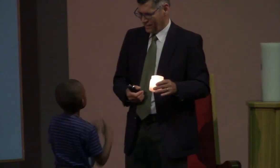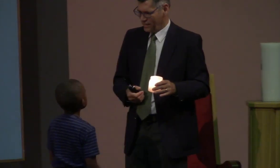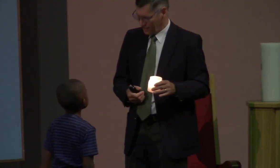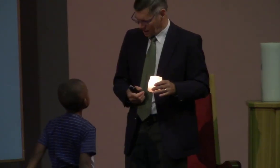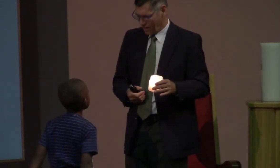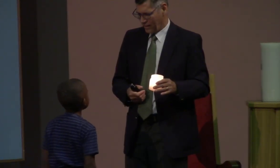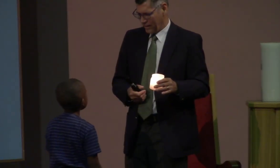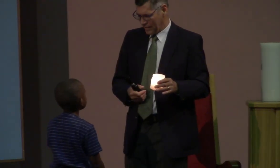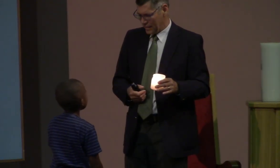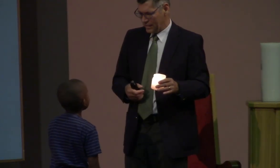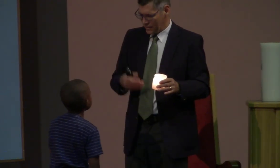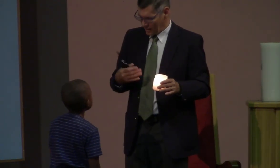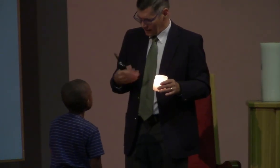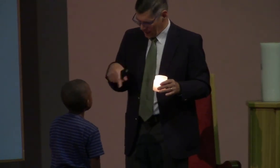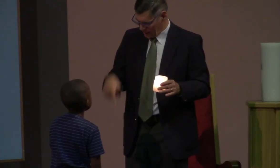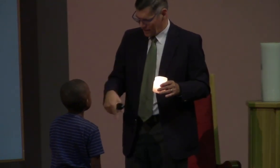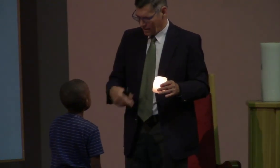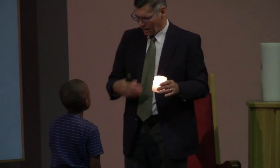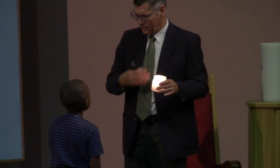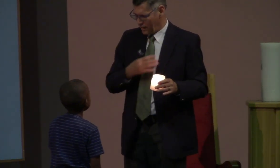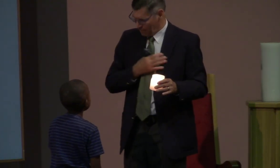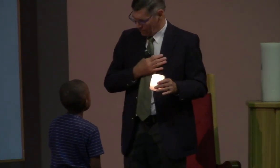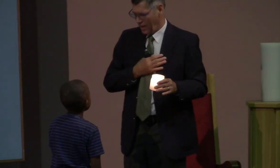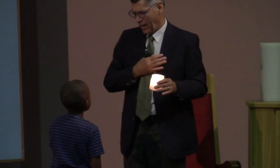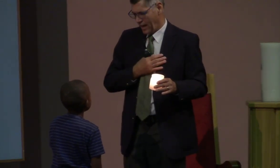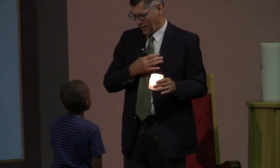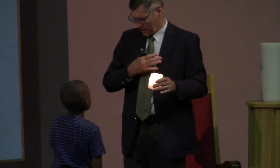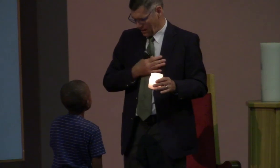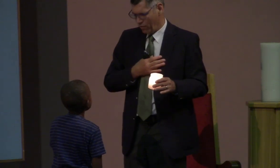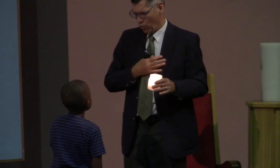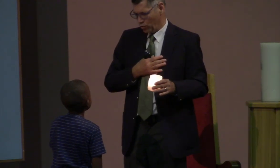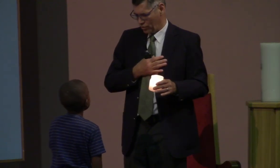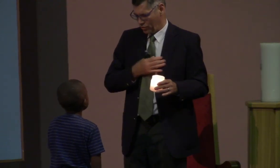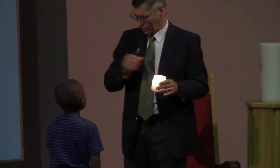Ja, Jesus is hier en hy is lief vir die kerk, hy is lief vir ons.